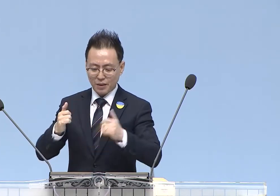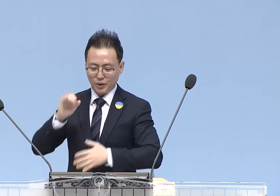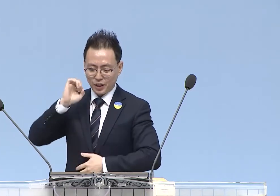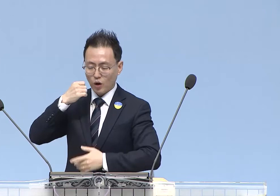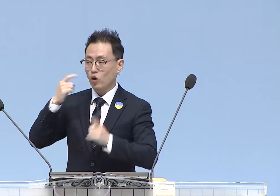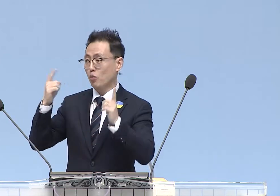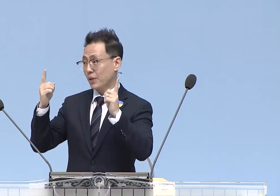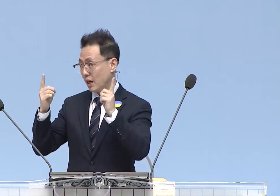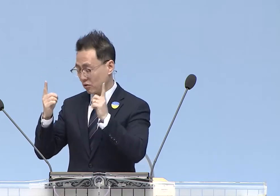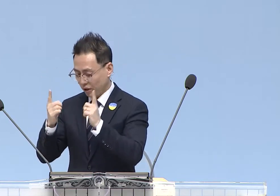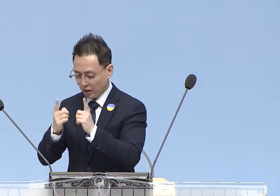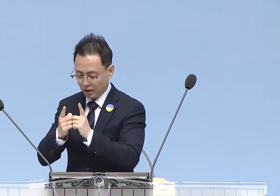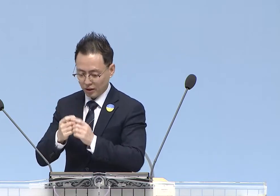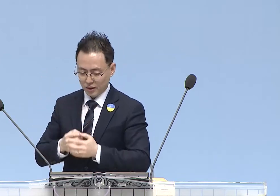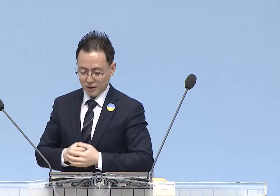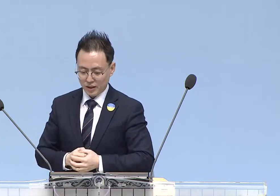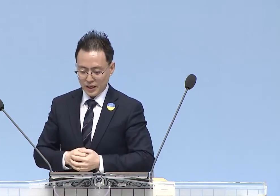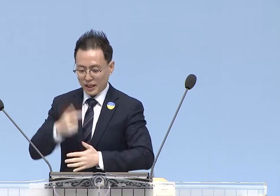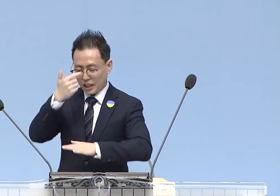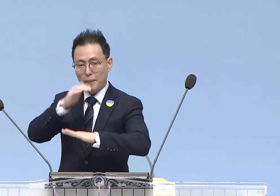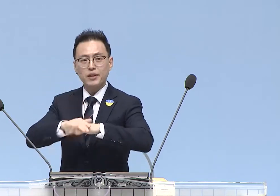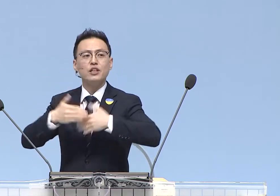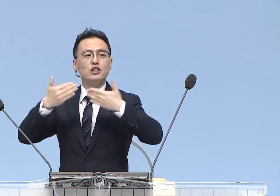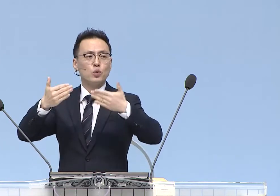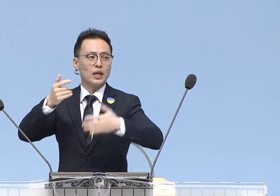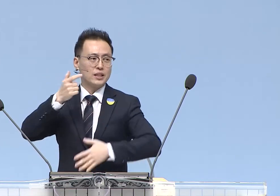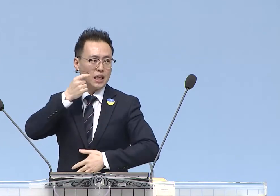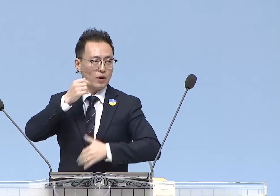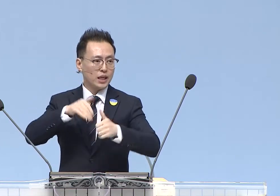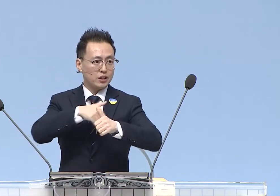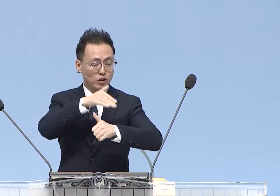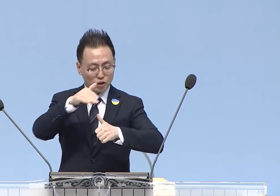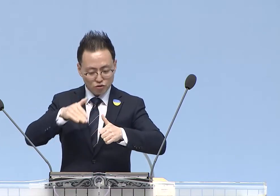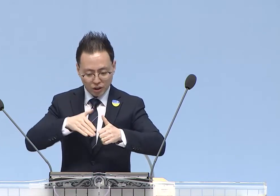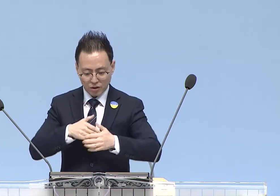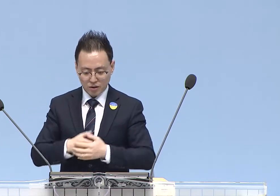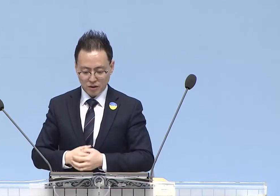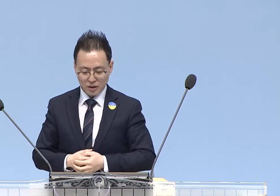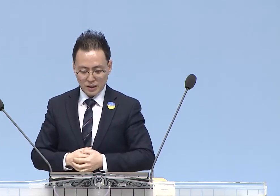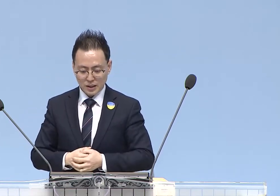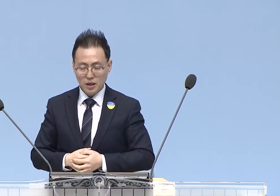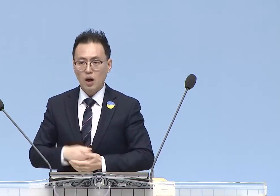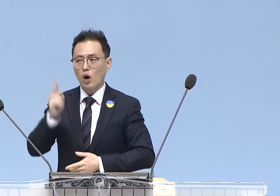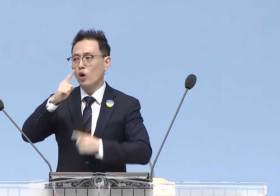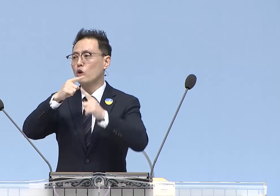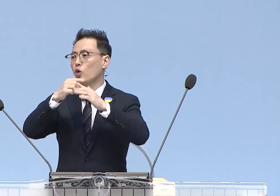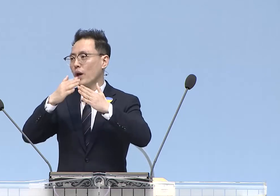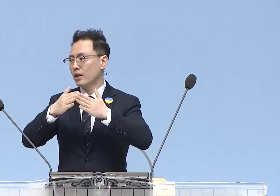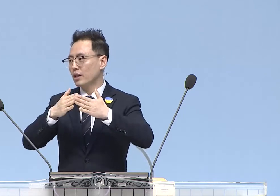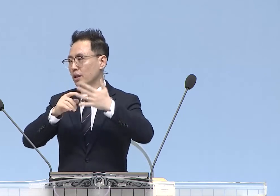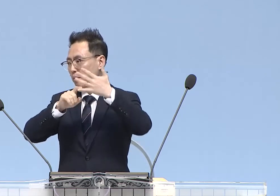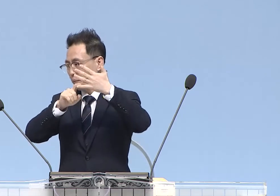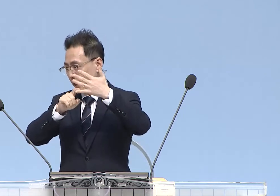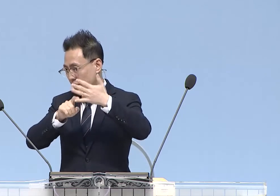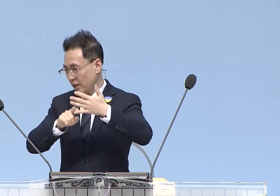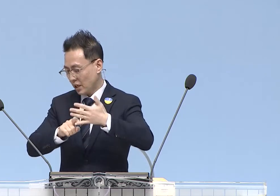사람들이 어려움 당하고요, 예배 드리지 못하는 상황이 있었었고요, 어떤 교회는 폐쇄당하고